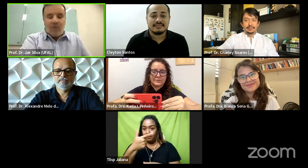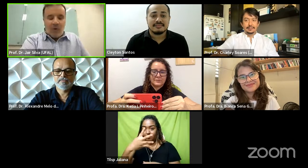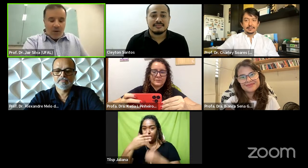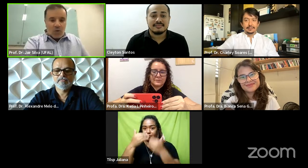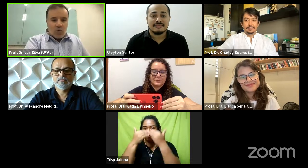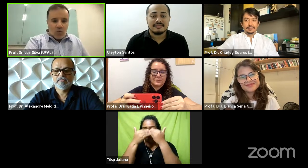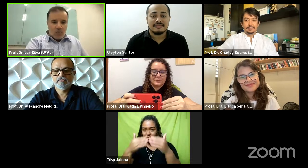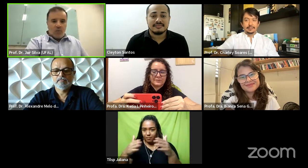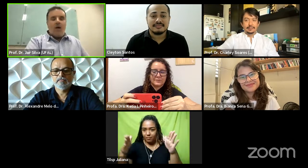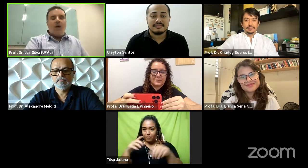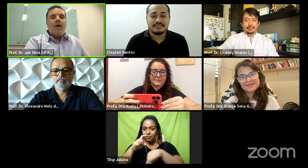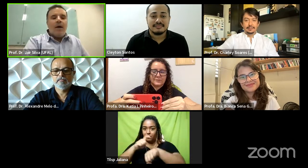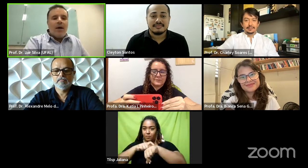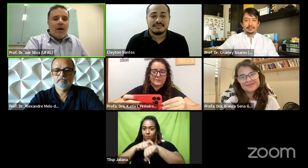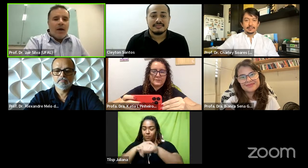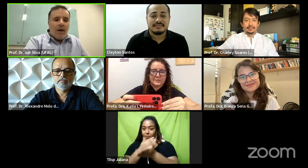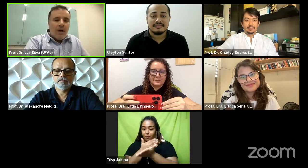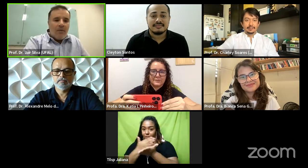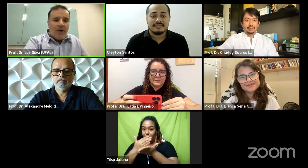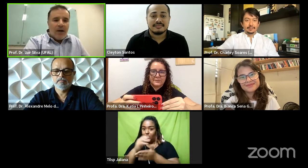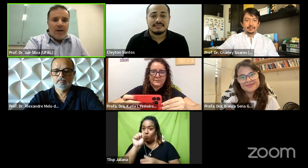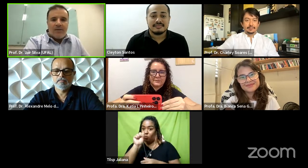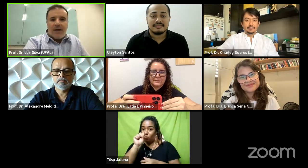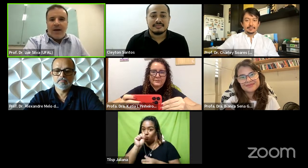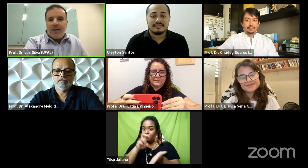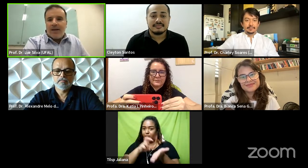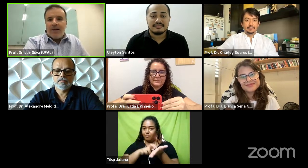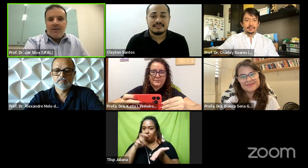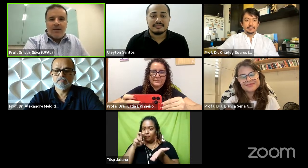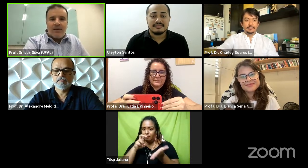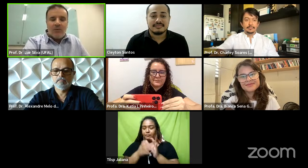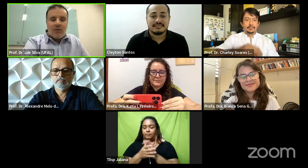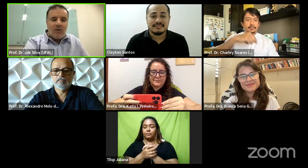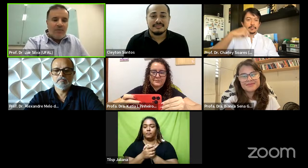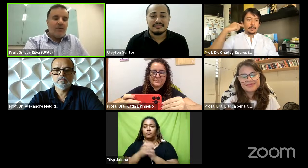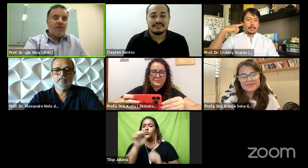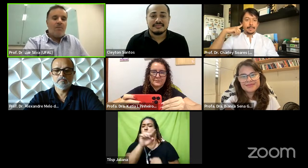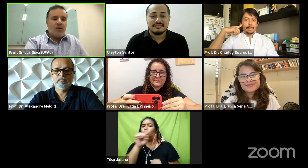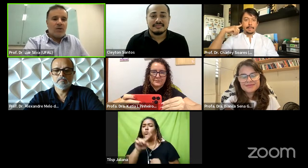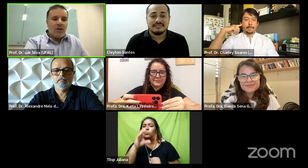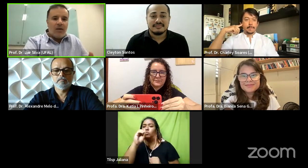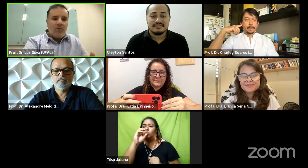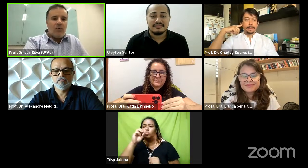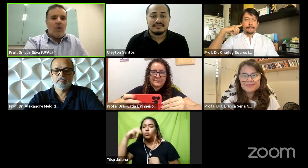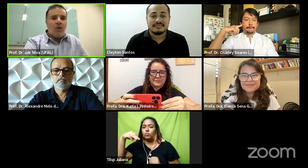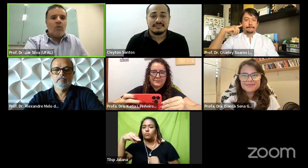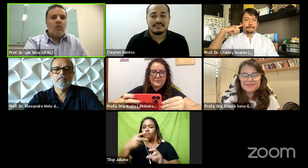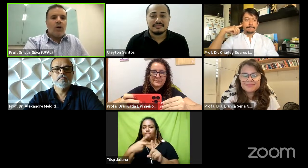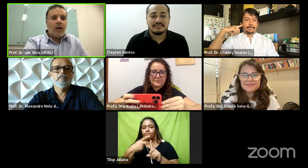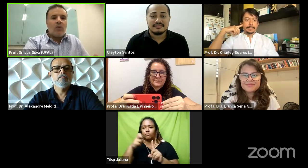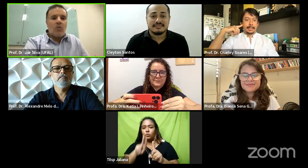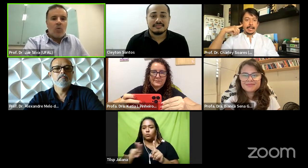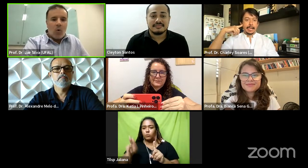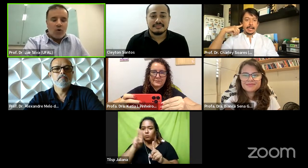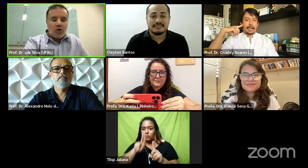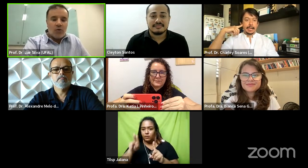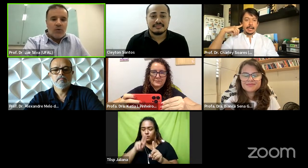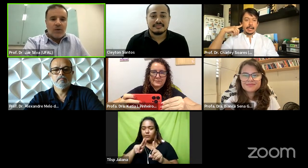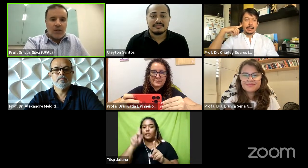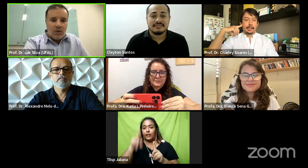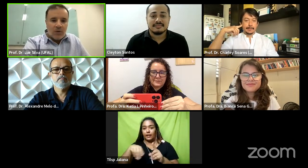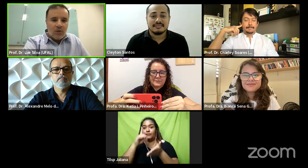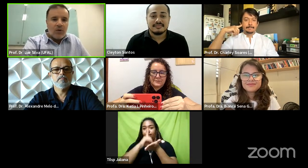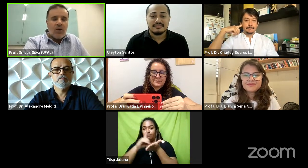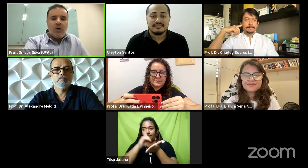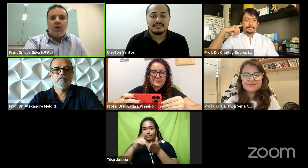pela plataforma Zoom, foi realizada a sessão de defesa de mestrado do aluno Cleiton Costa